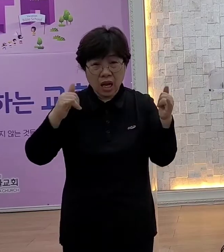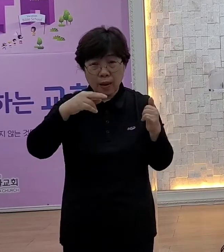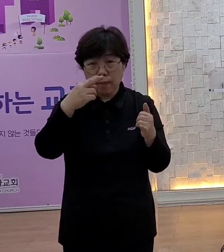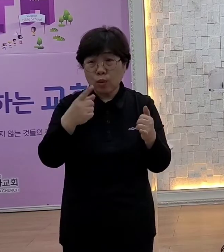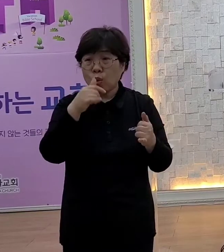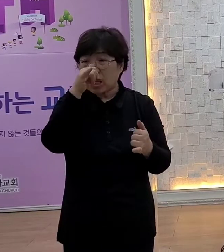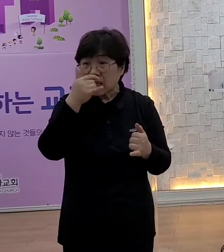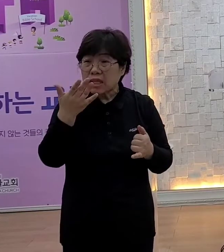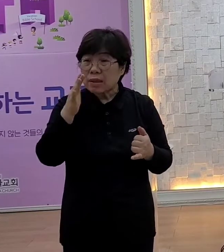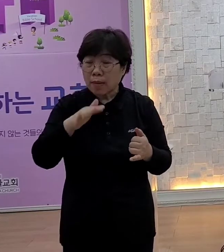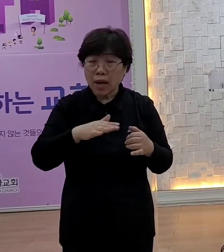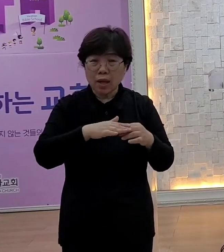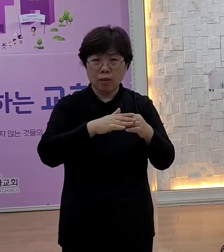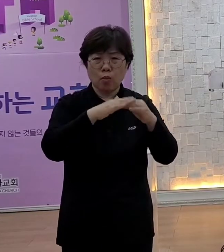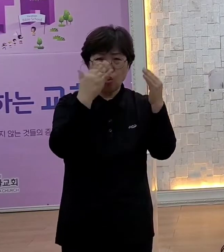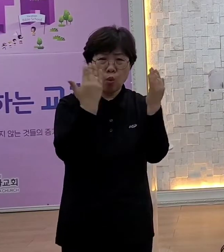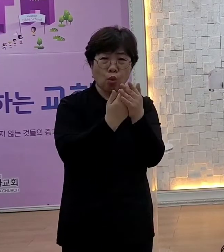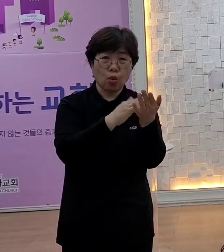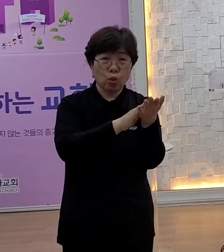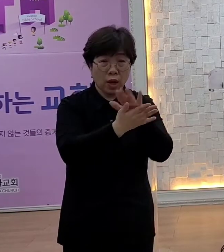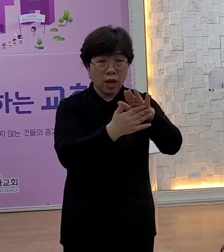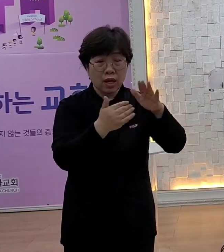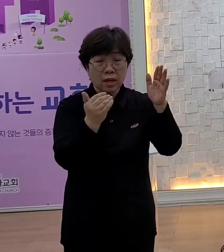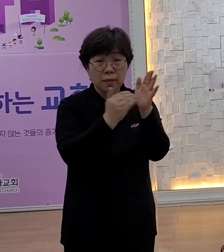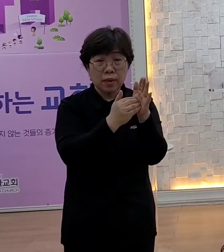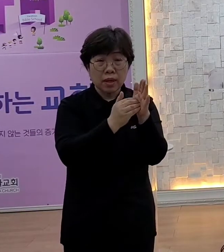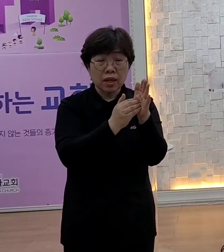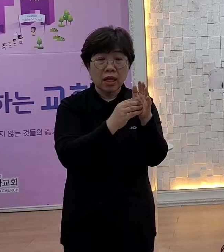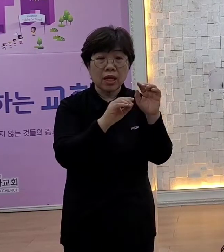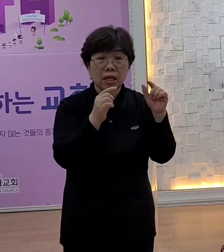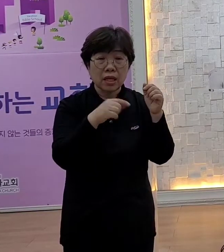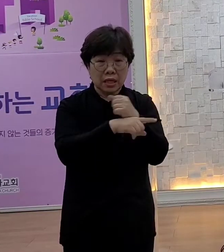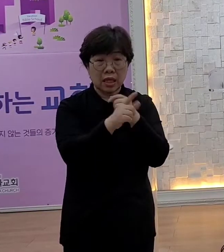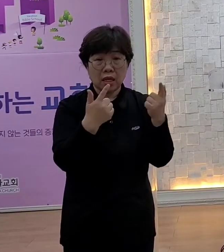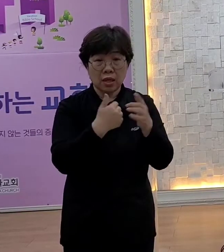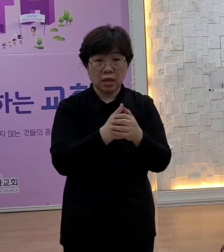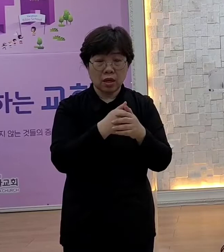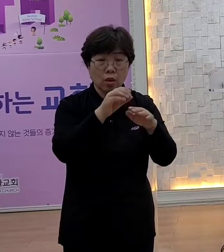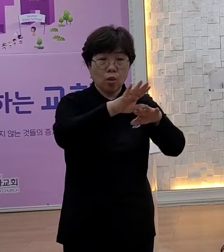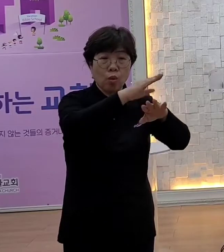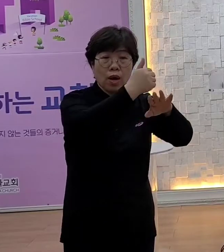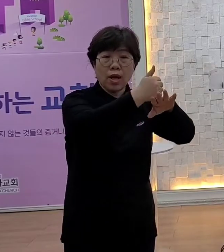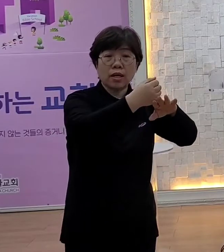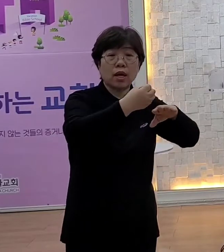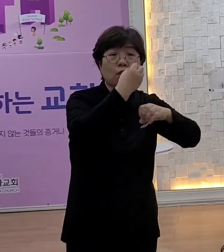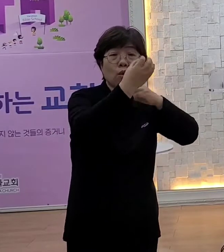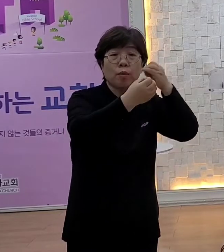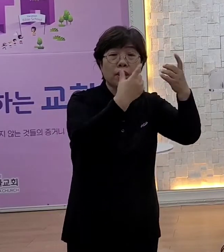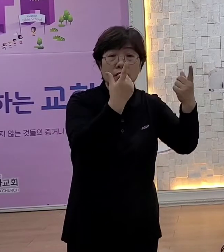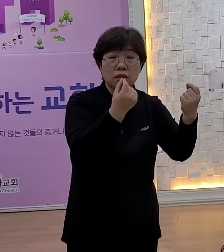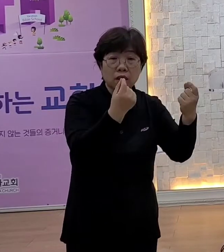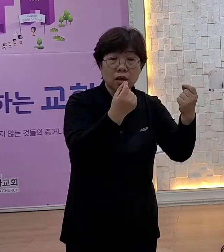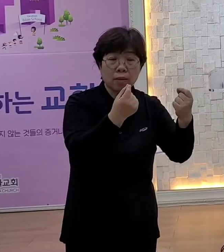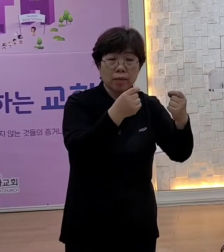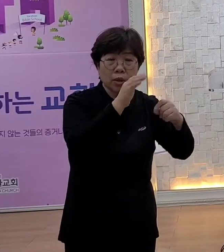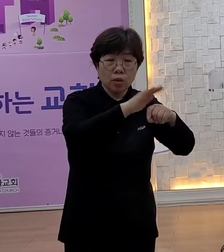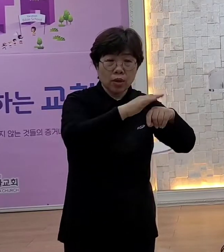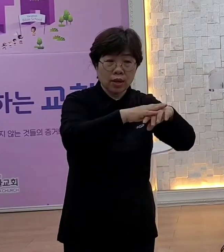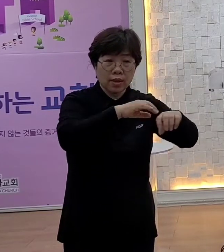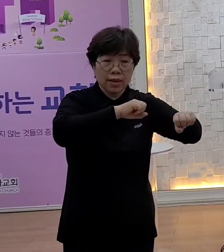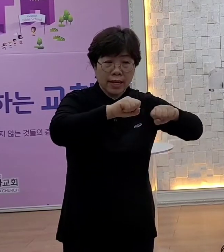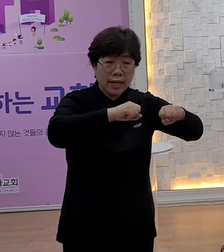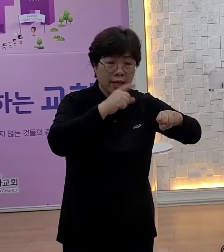전혀 없었다는 것은 아니지만 그보다 더 큰 비중이 뭐냐. 아까 왕이 고백했던 것처럼 그 손에서 행한